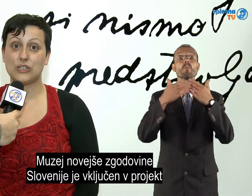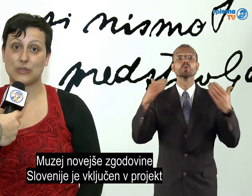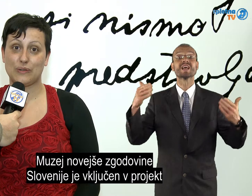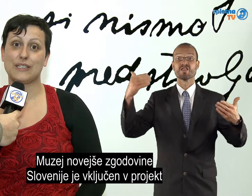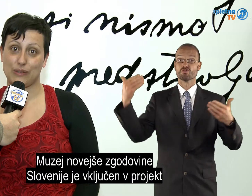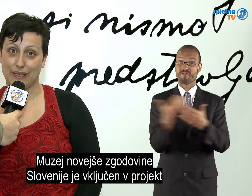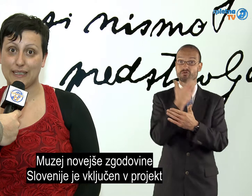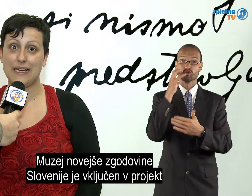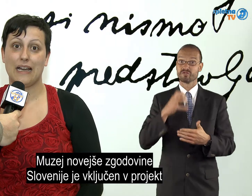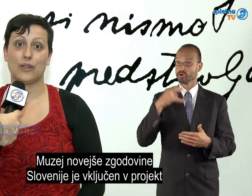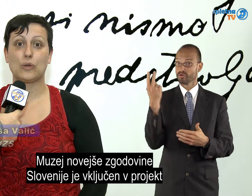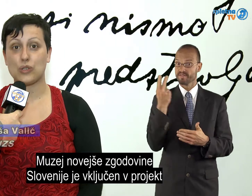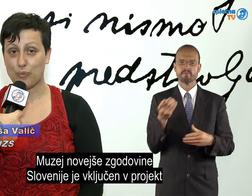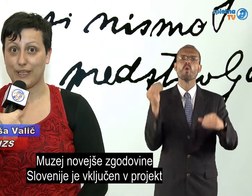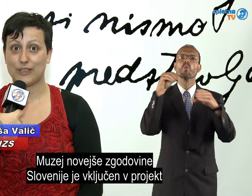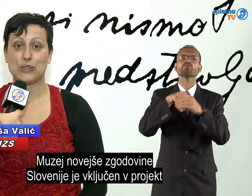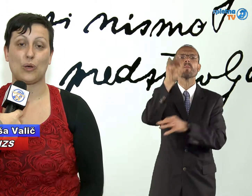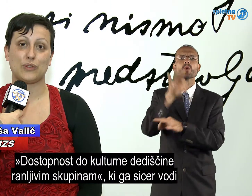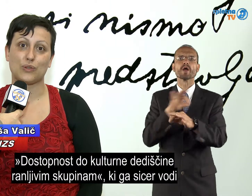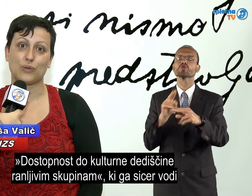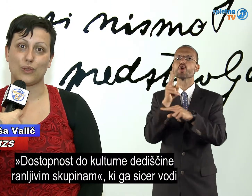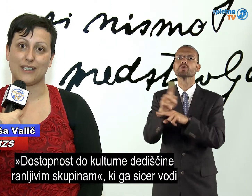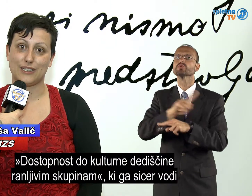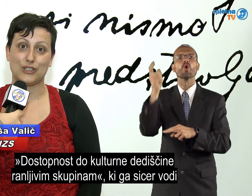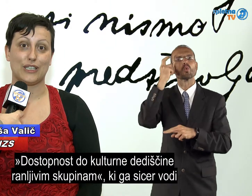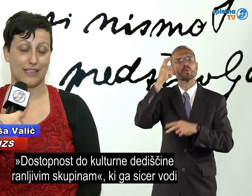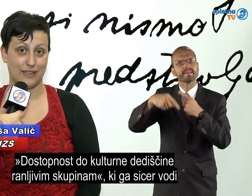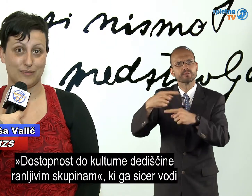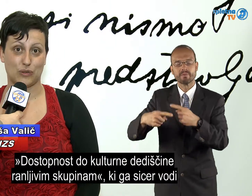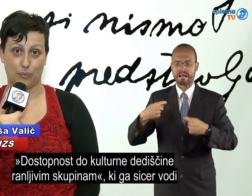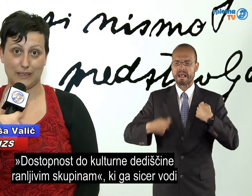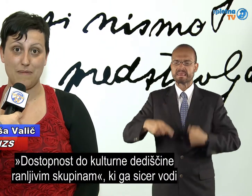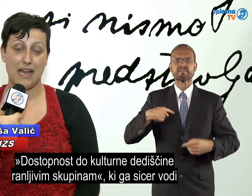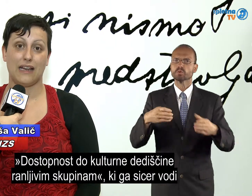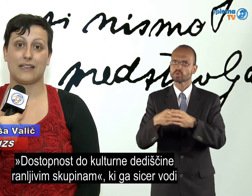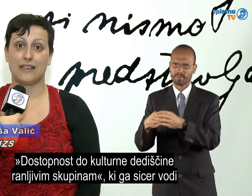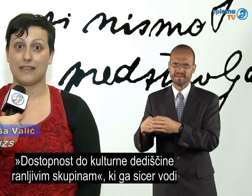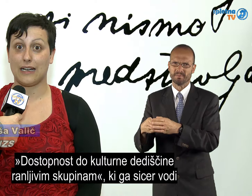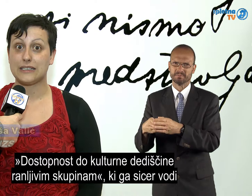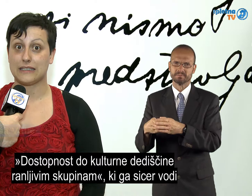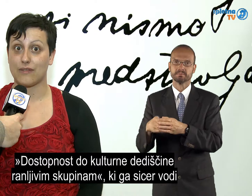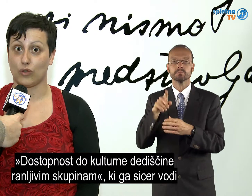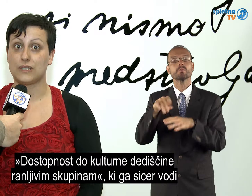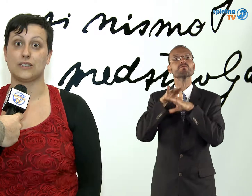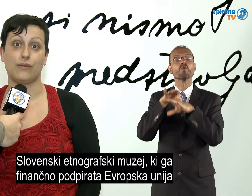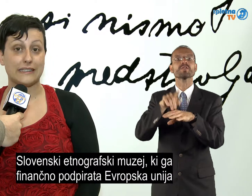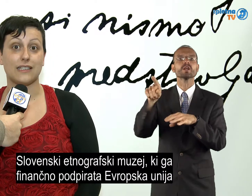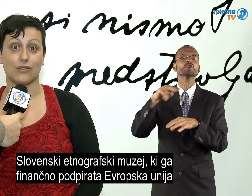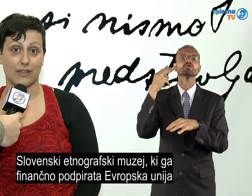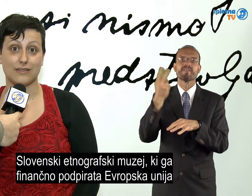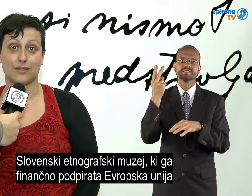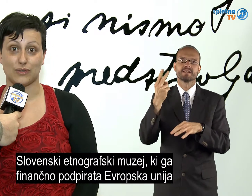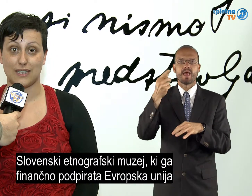Muzej novejše zgodovine Slovenije je vključen v projekt Dostopnost do kulturne dediščine ranljivim skupinam, ki ga sicer vodi